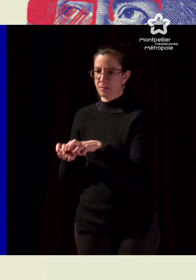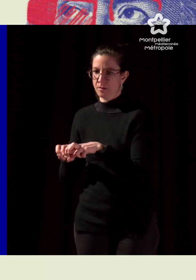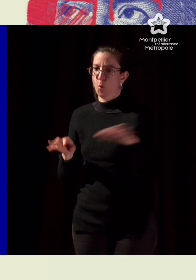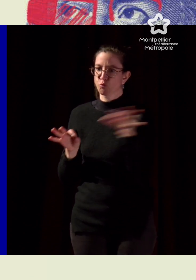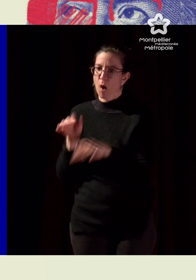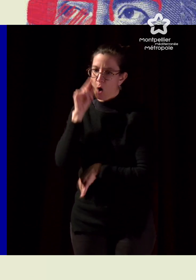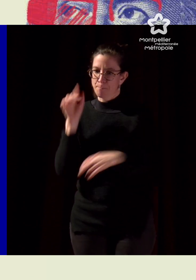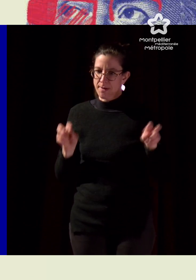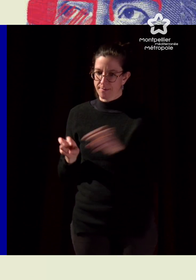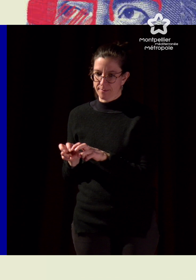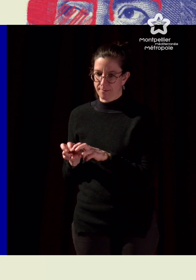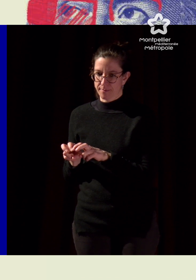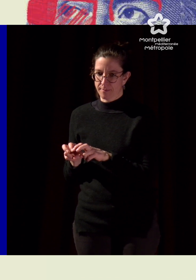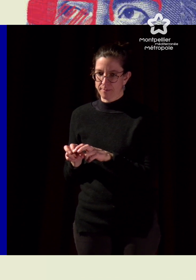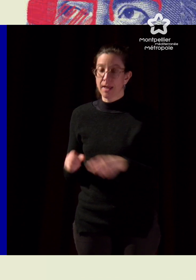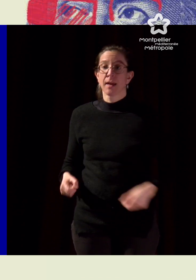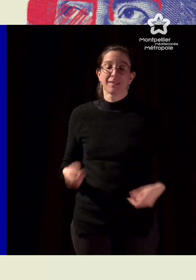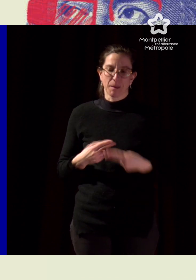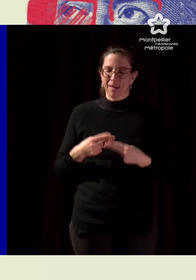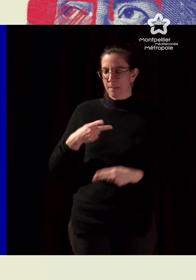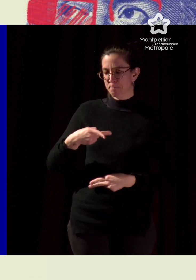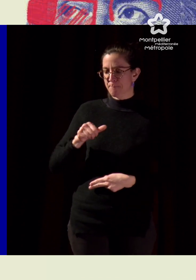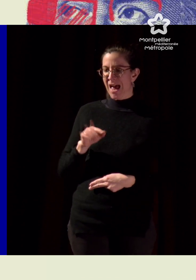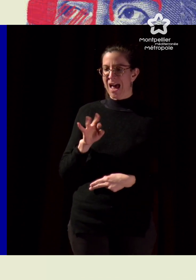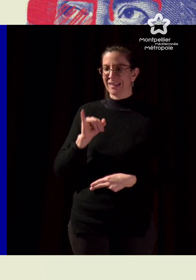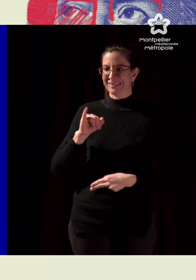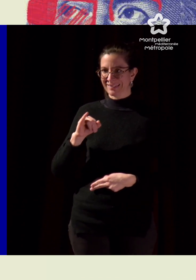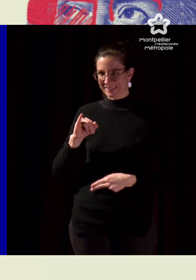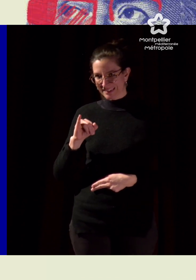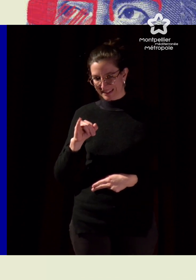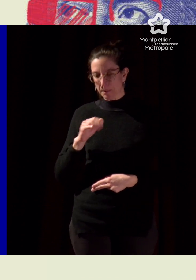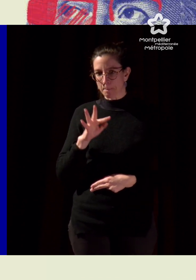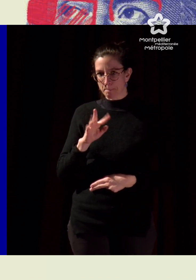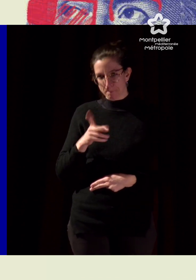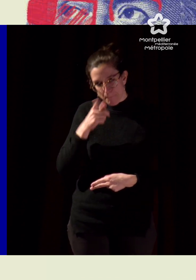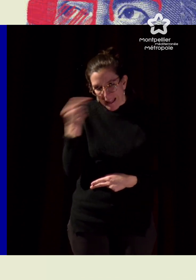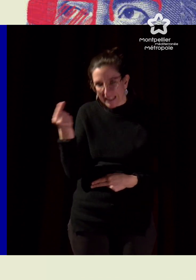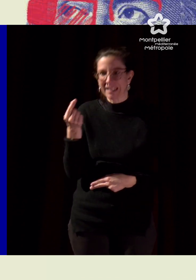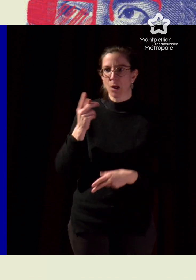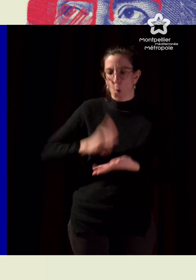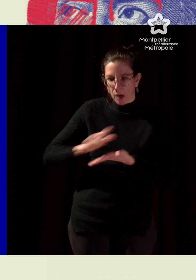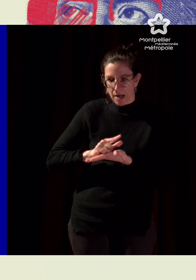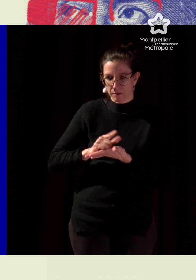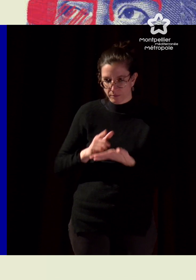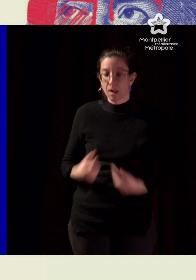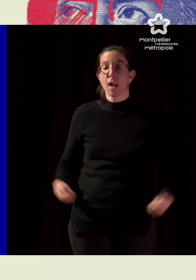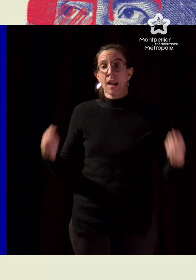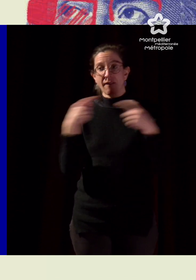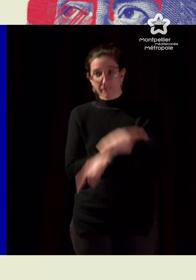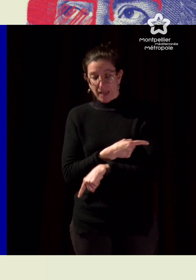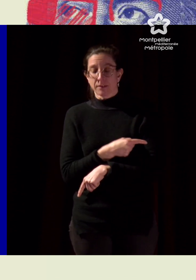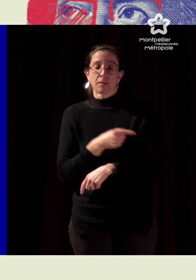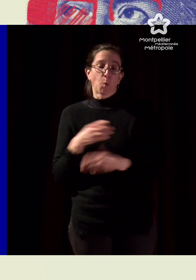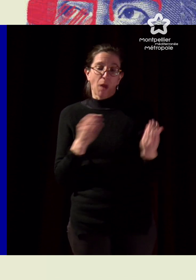matrilocal. Si un homme et une femme viennent de 2 villages différents, ils vont s'installer dans le village de